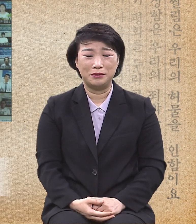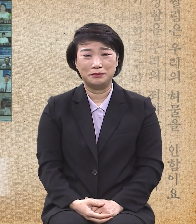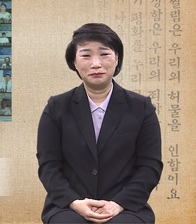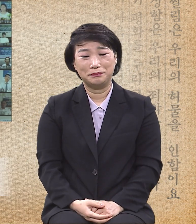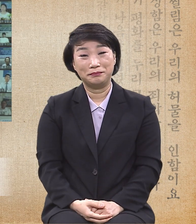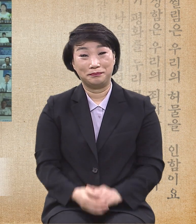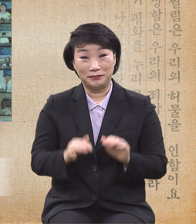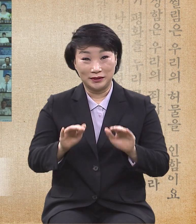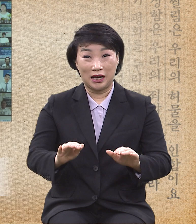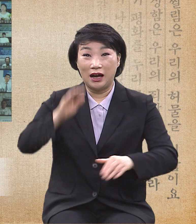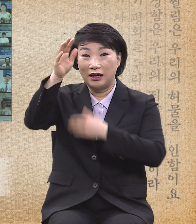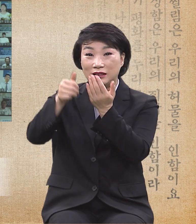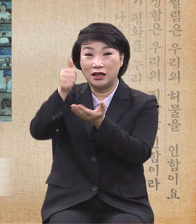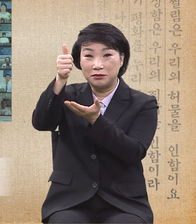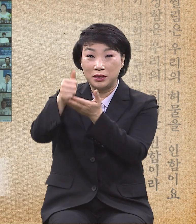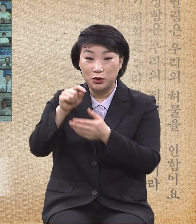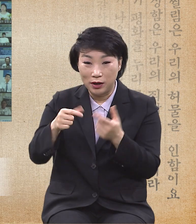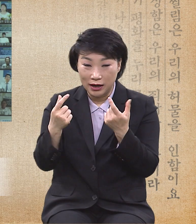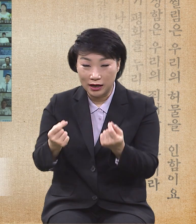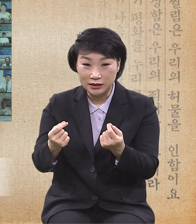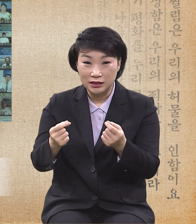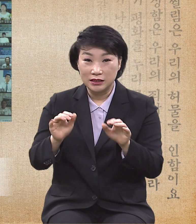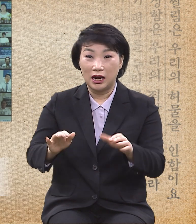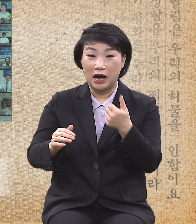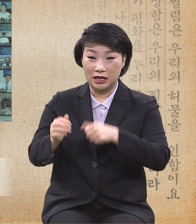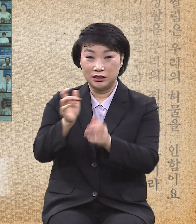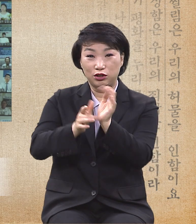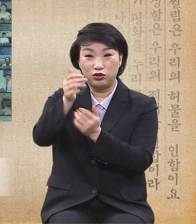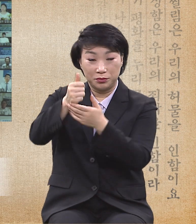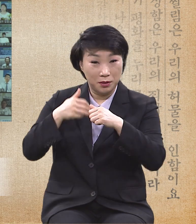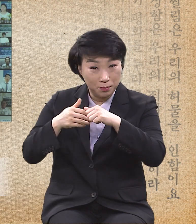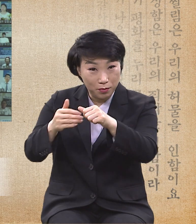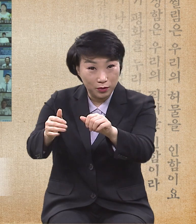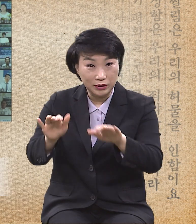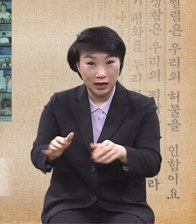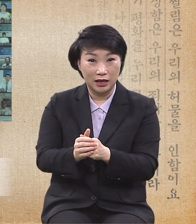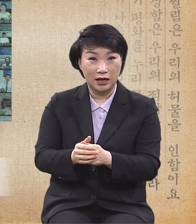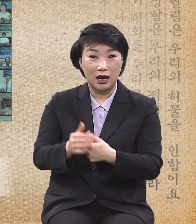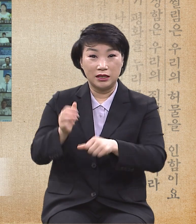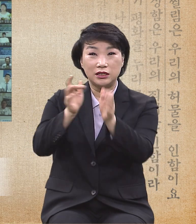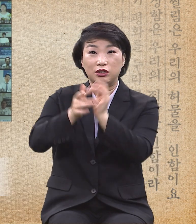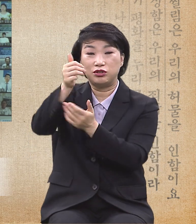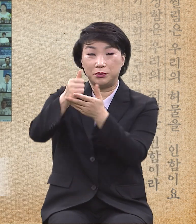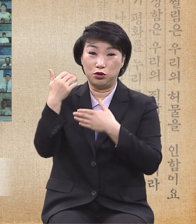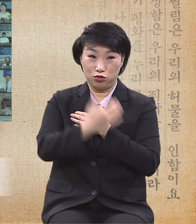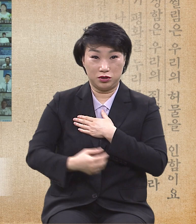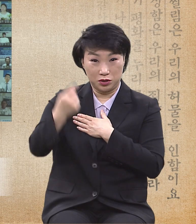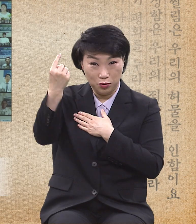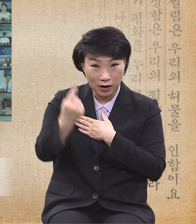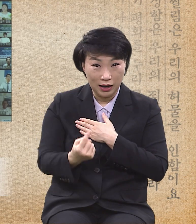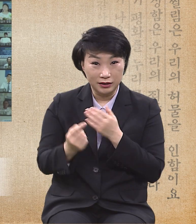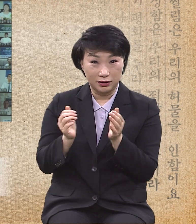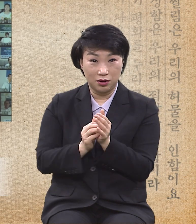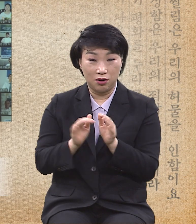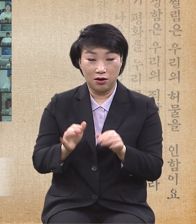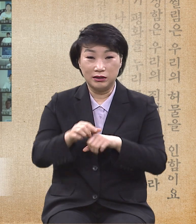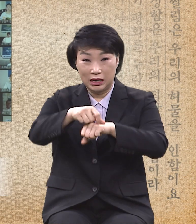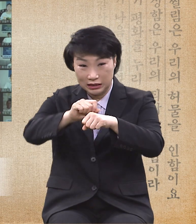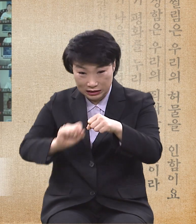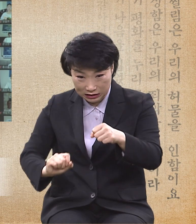저 하나님은 이렇게 자기 아들을 보내서 자기 아들은 육신을 입고 와서